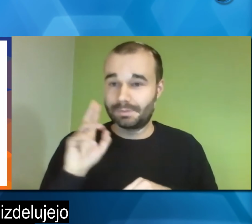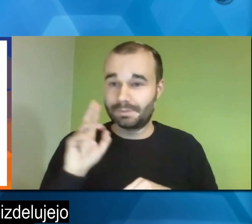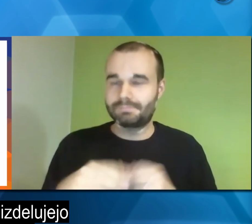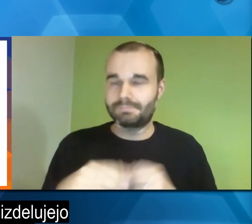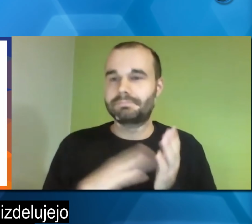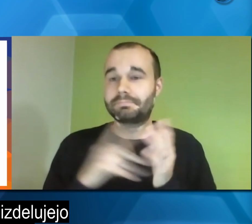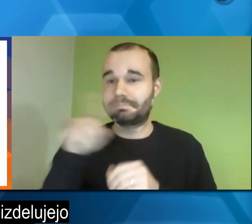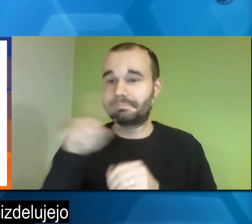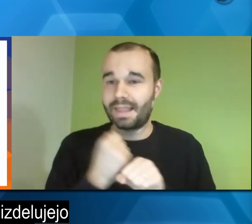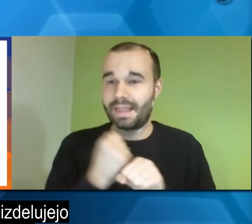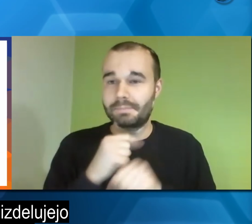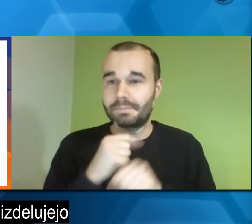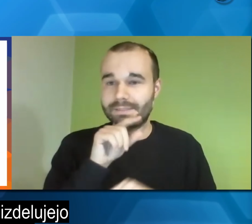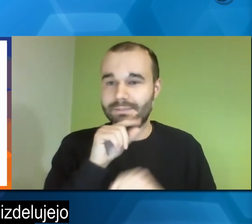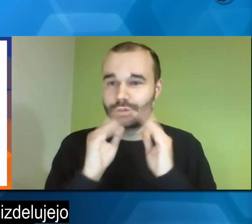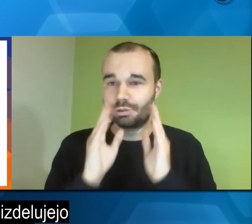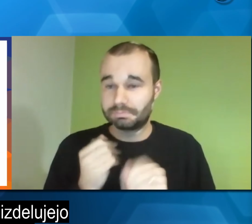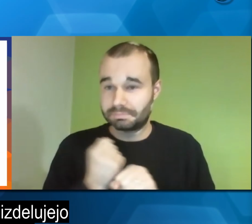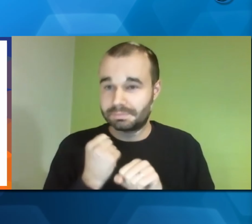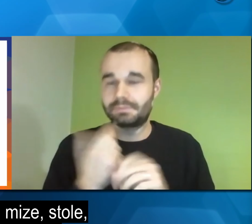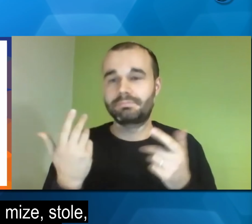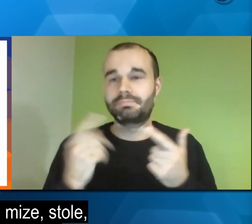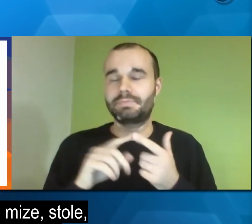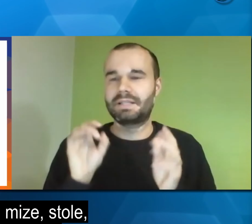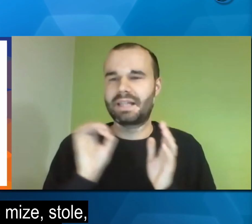Mizarstvo imajo seveda, izdelujejo ptičje hišice,